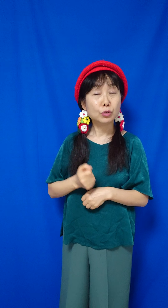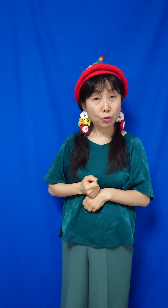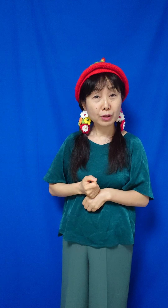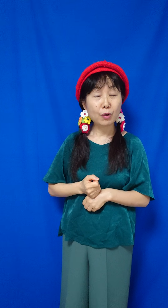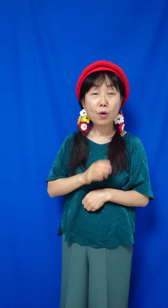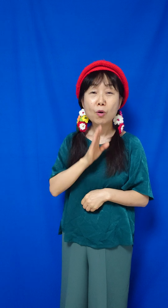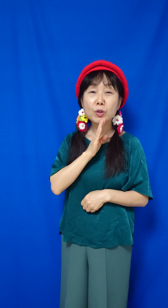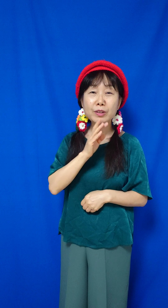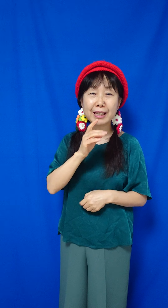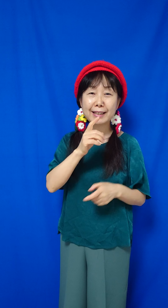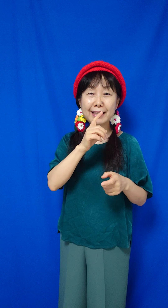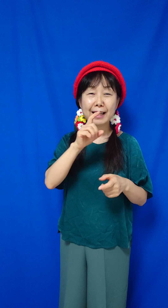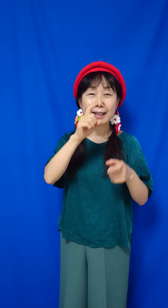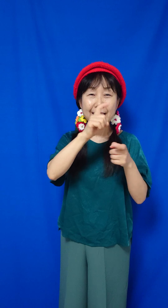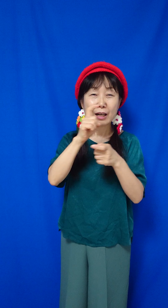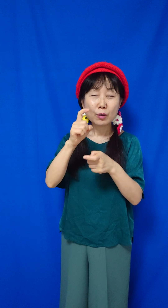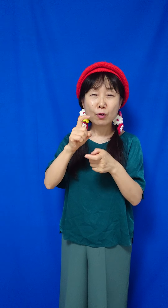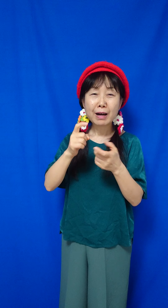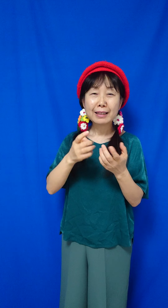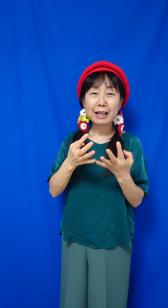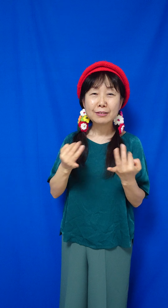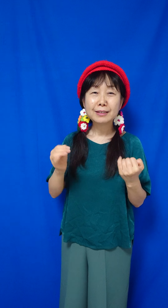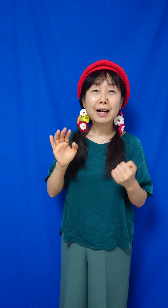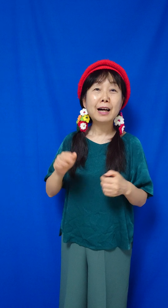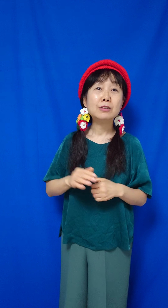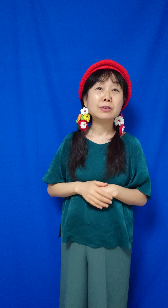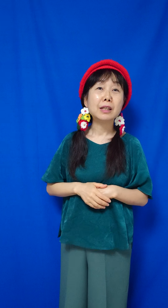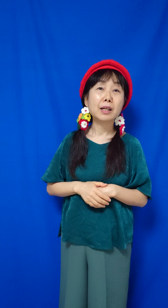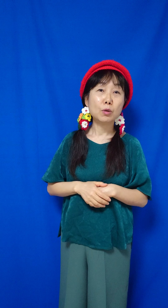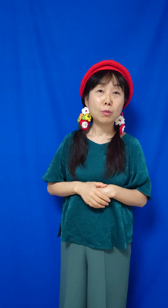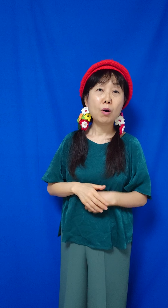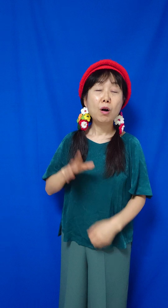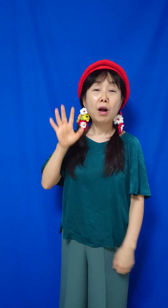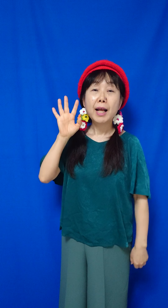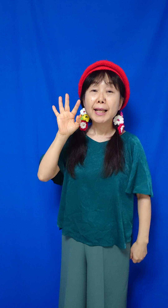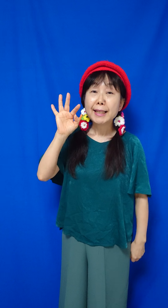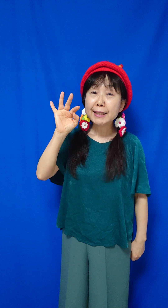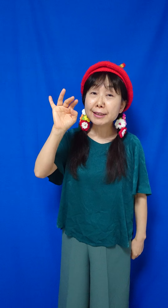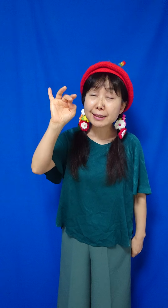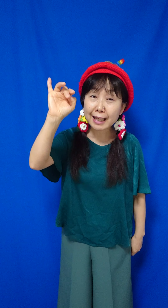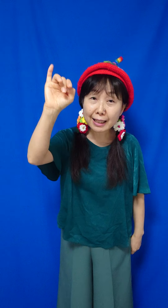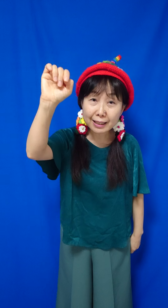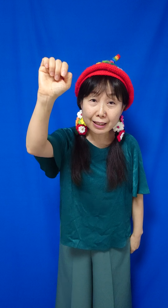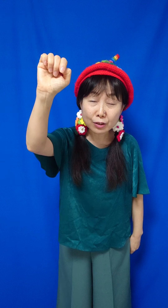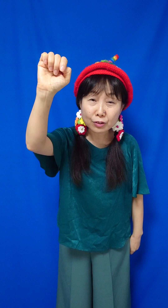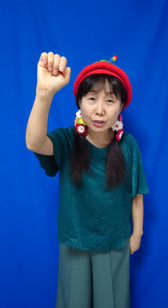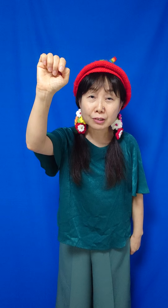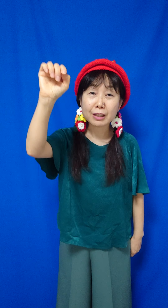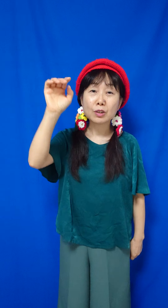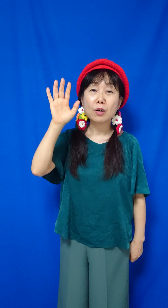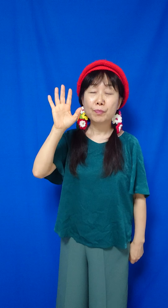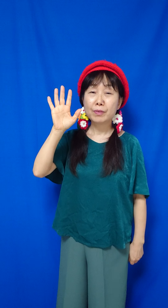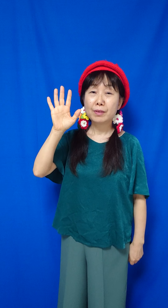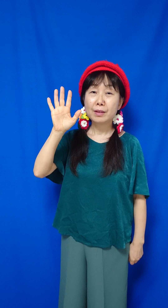とって本当にね、単語はたくさんあるんだけども、いつかっていう手話と、